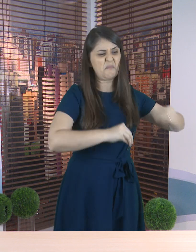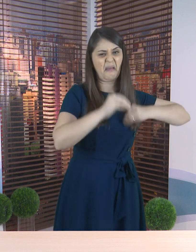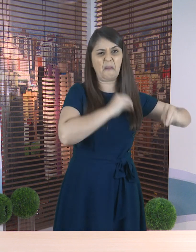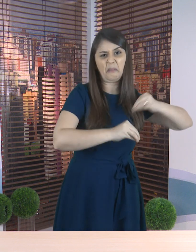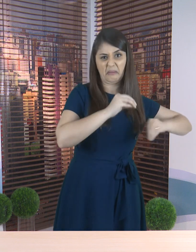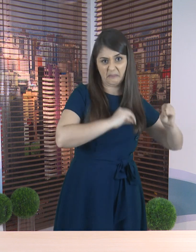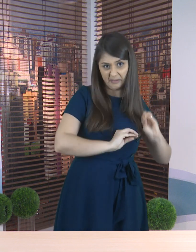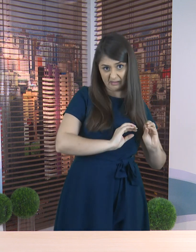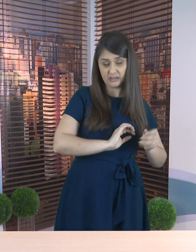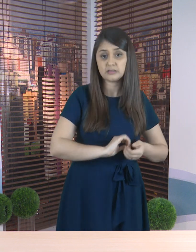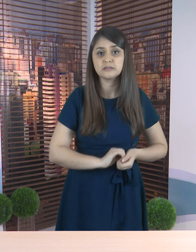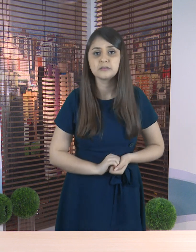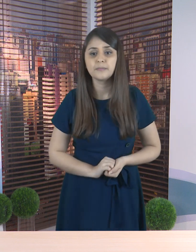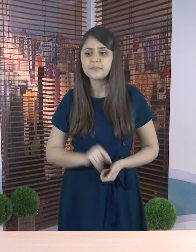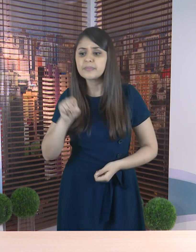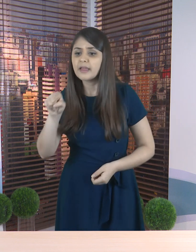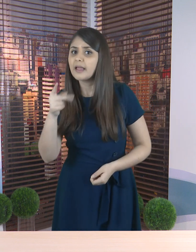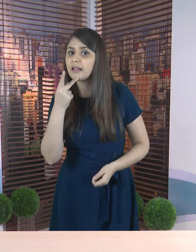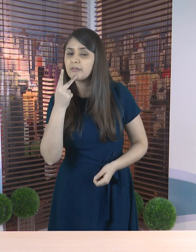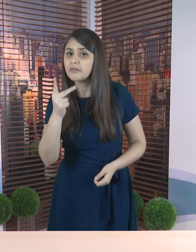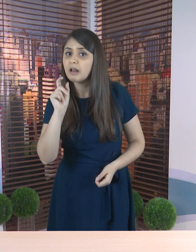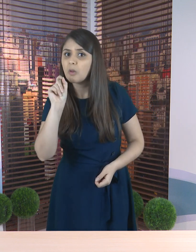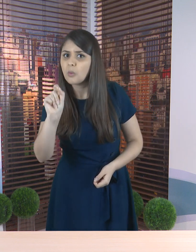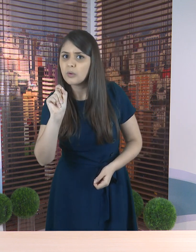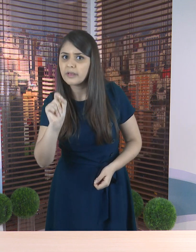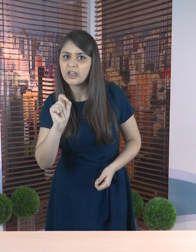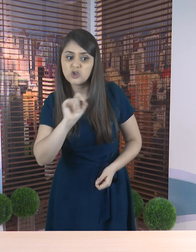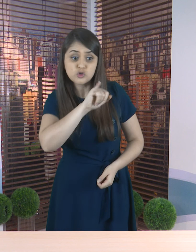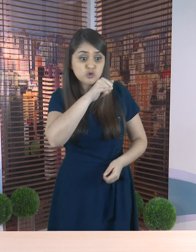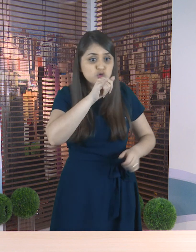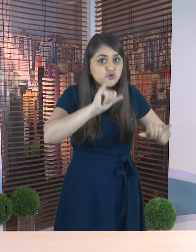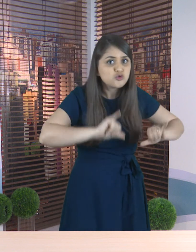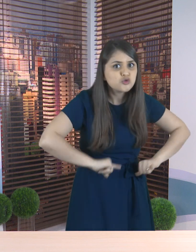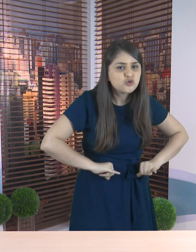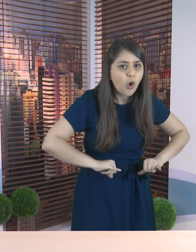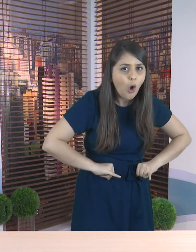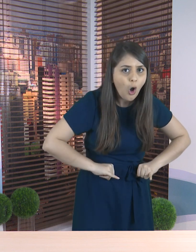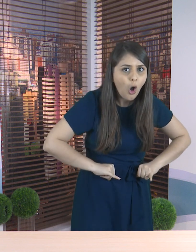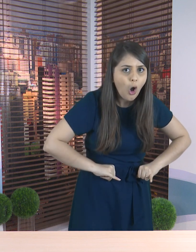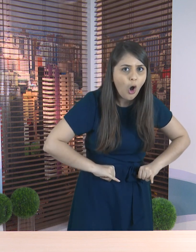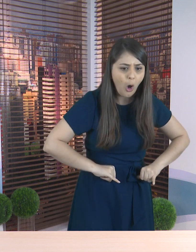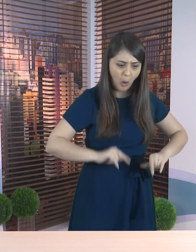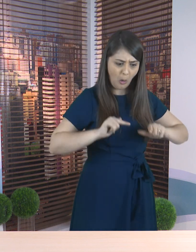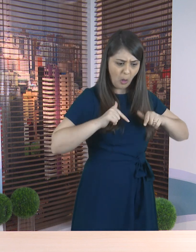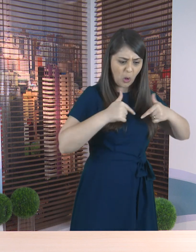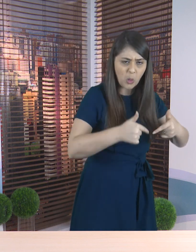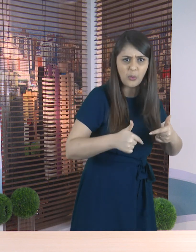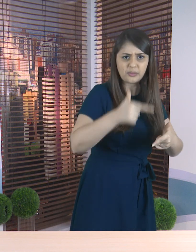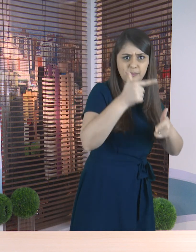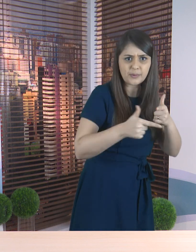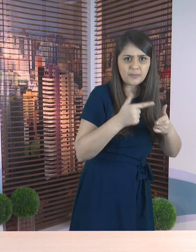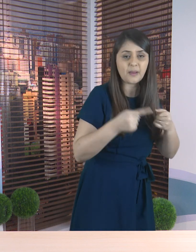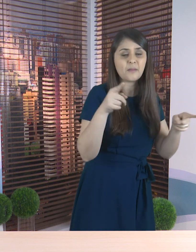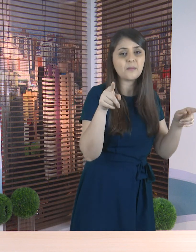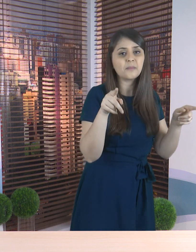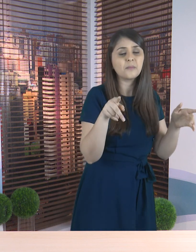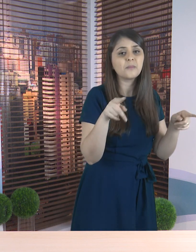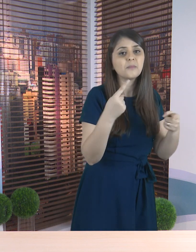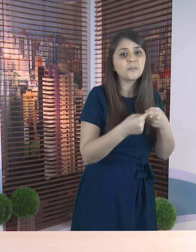pecado. Quando leva o princípio da retribuição à sua conclusão lógica, Zofar insiste que o